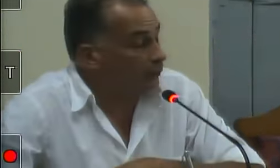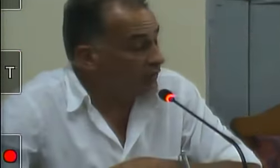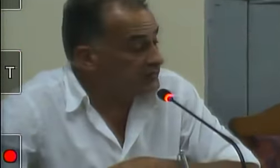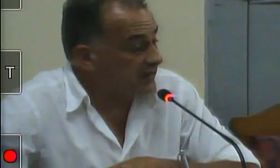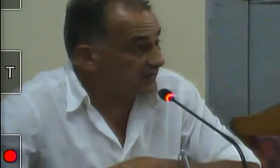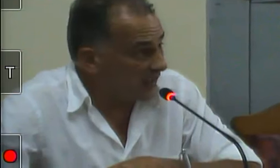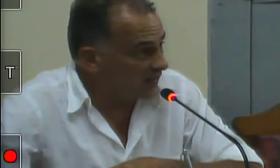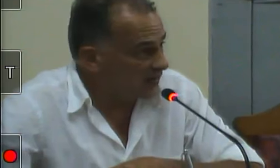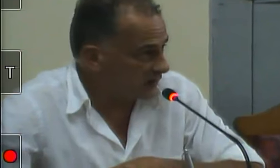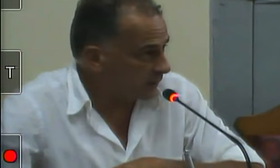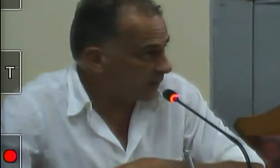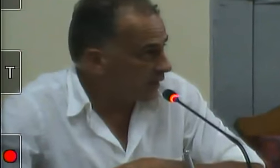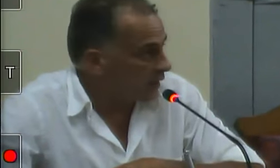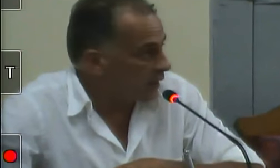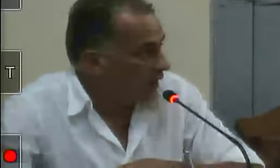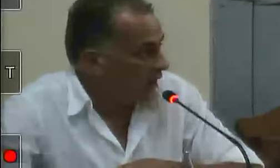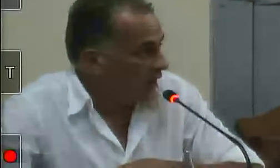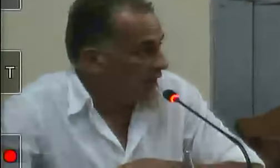a polícia técnica